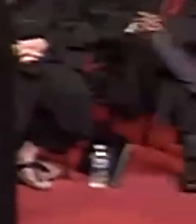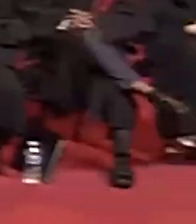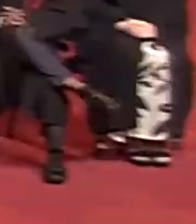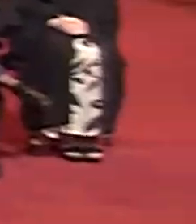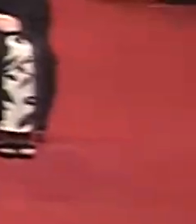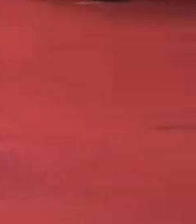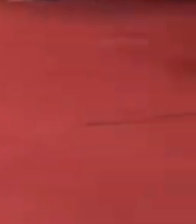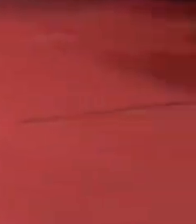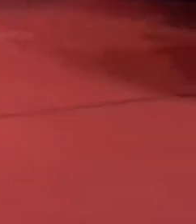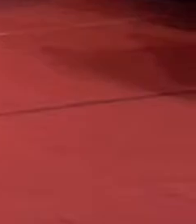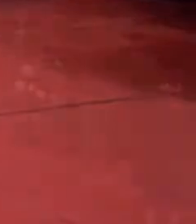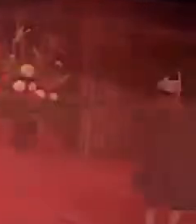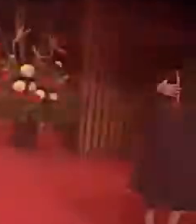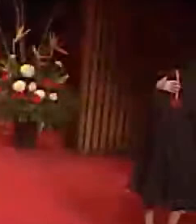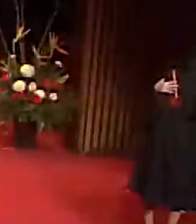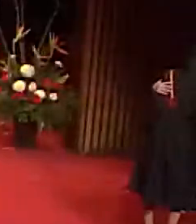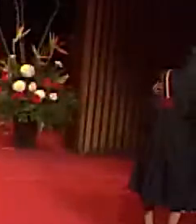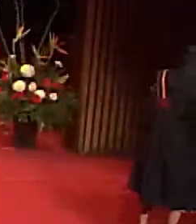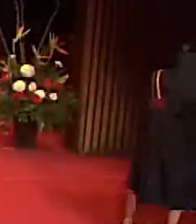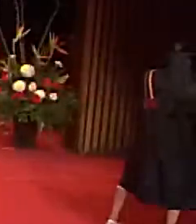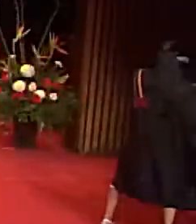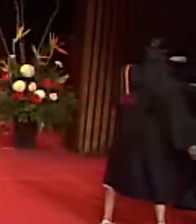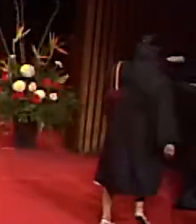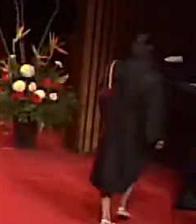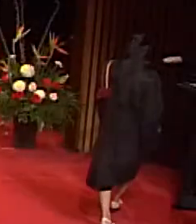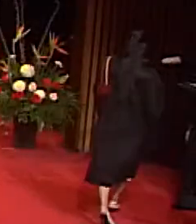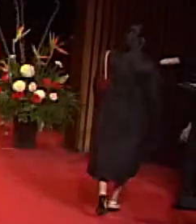Ali Maleki, honors.